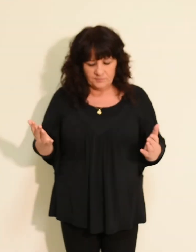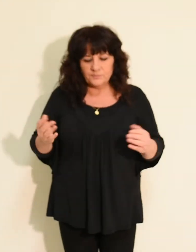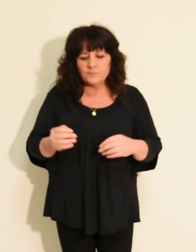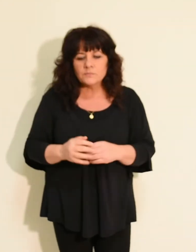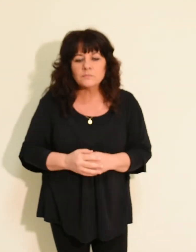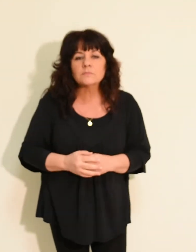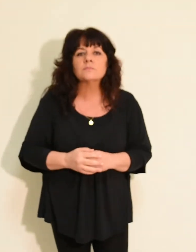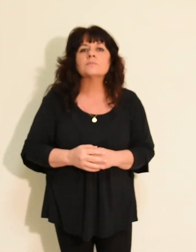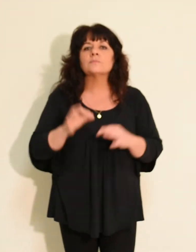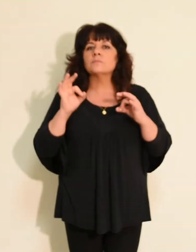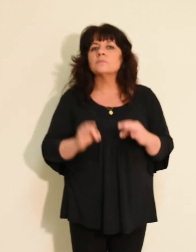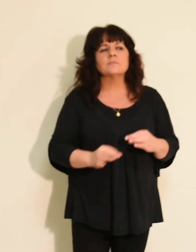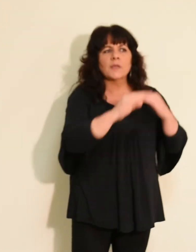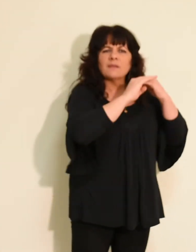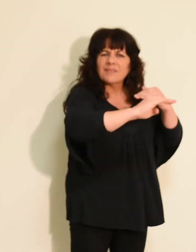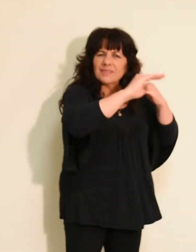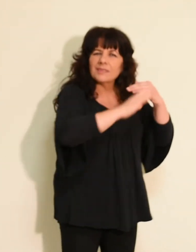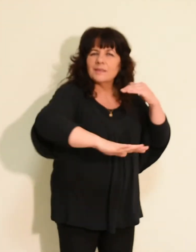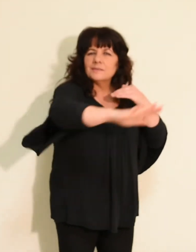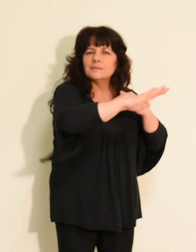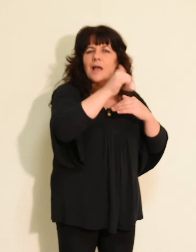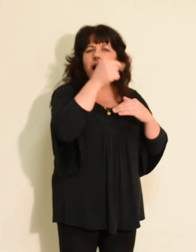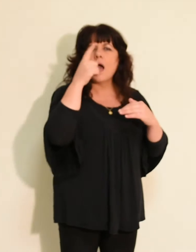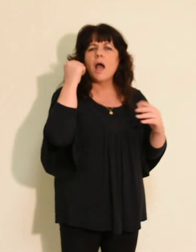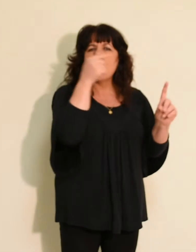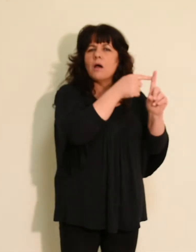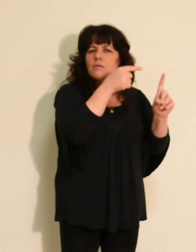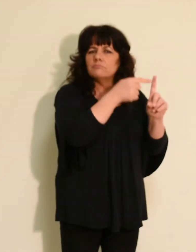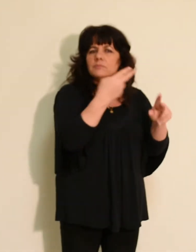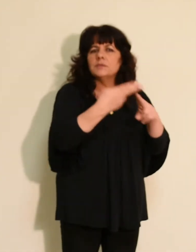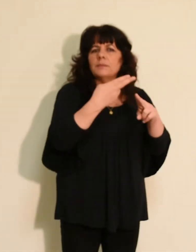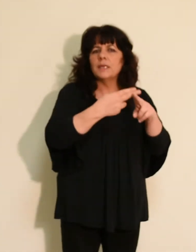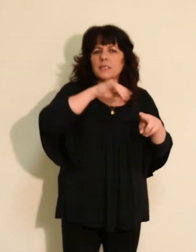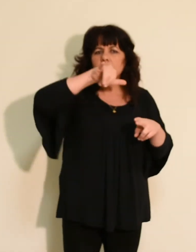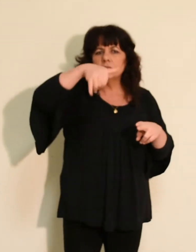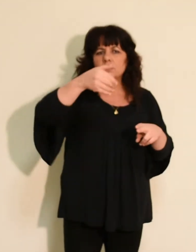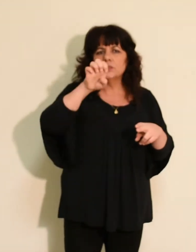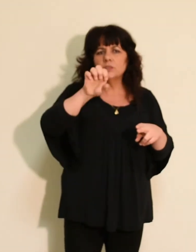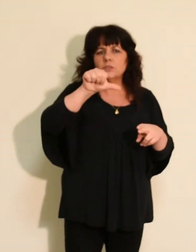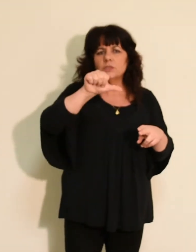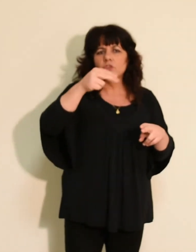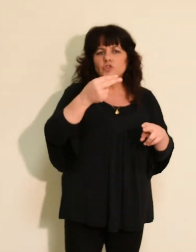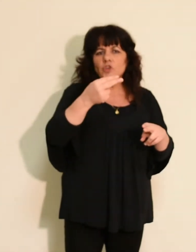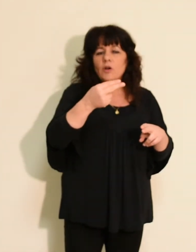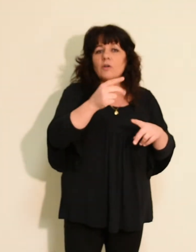la parole de Dieu fut adressée dans le désert à Jean, le fils de Zacharie.